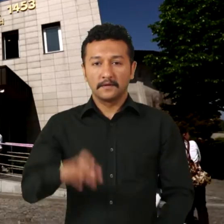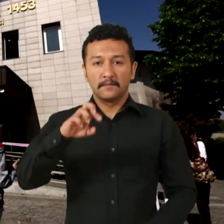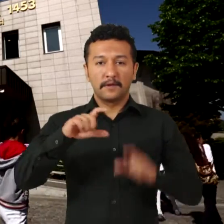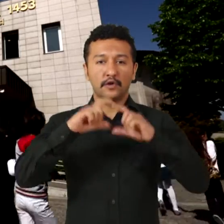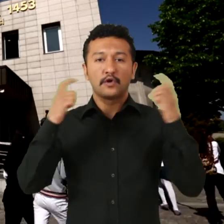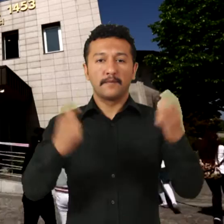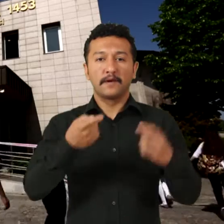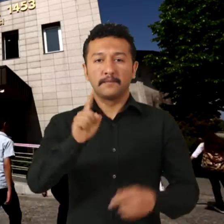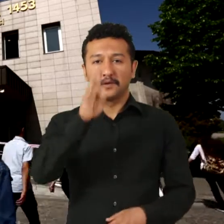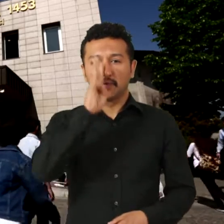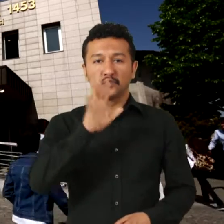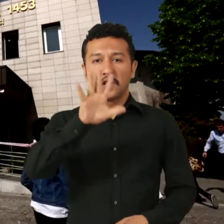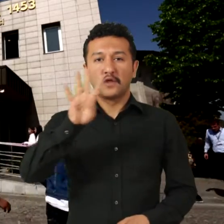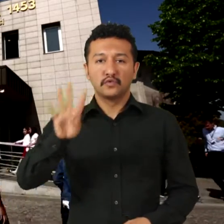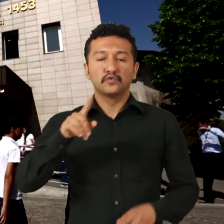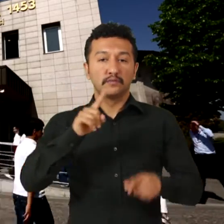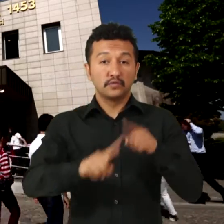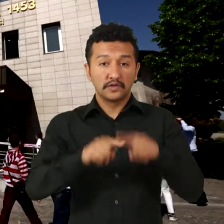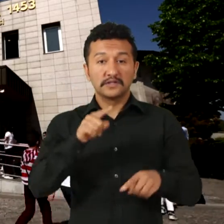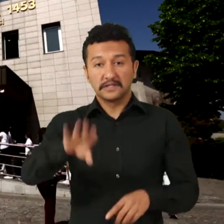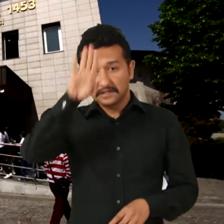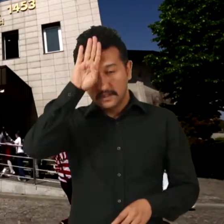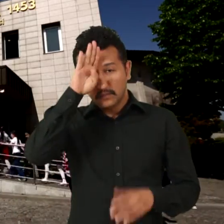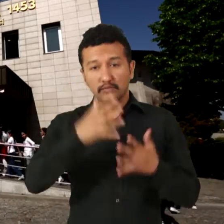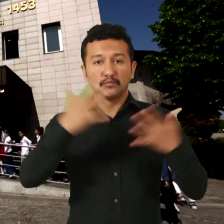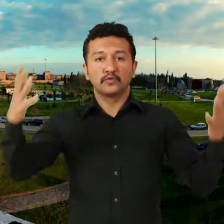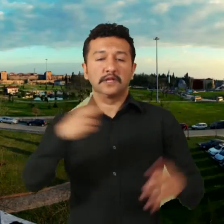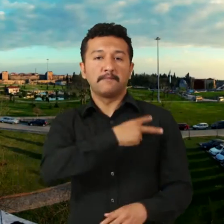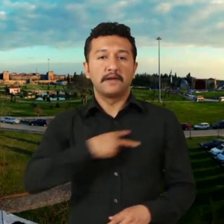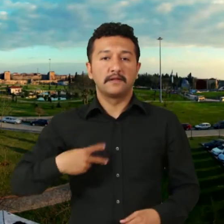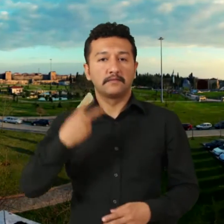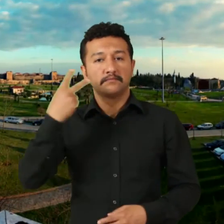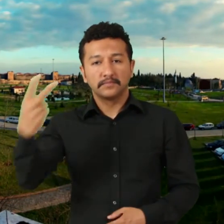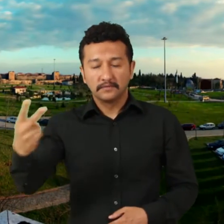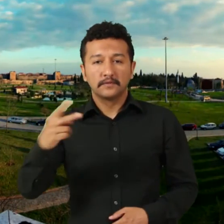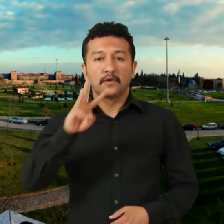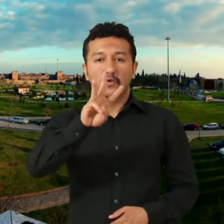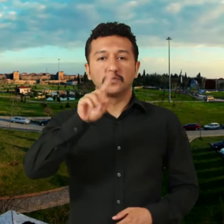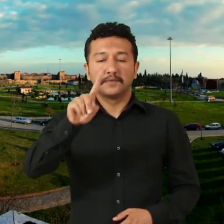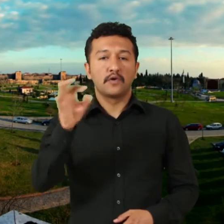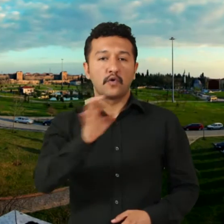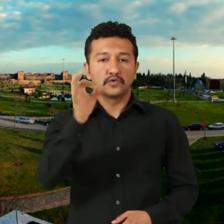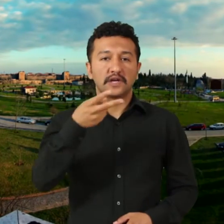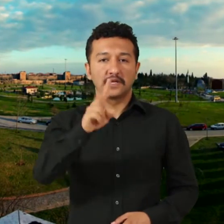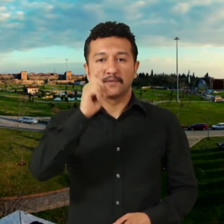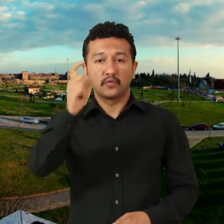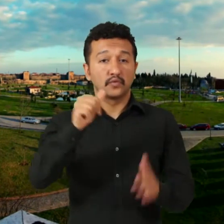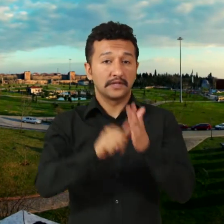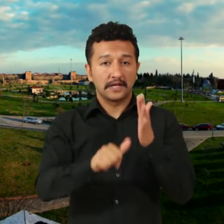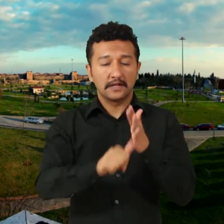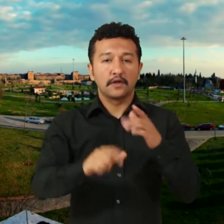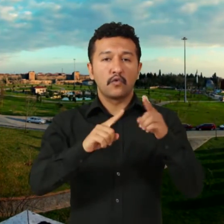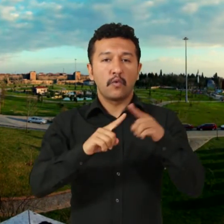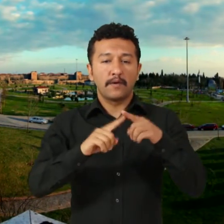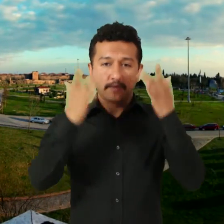Panorama 1453 Tarih Müzesi, İstanbul Büyükşehir Belediyesi tarafından 31 Ocak 2009'da